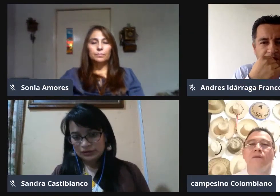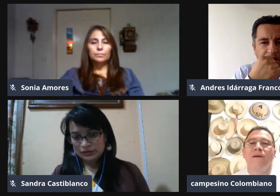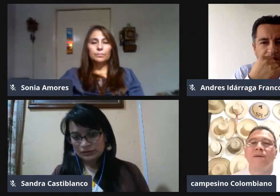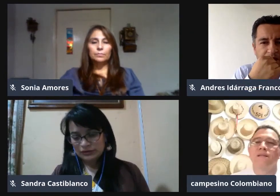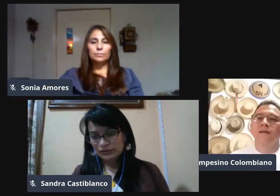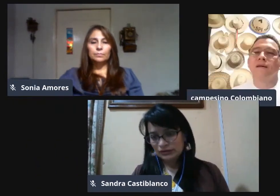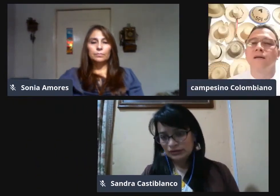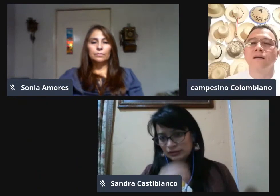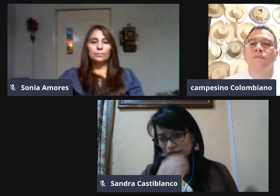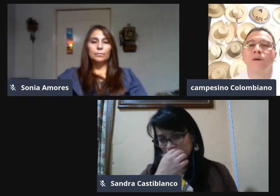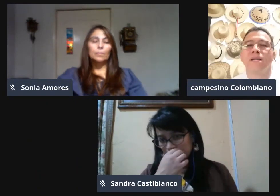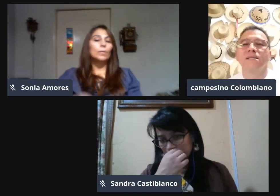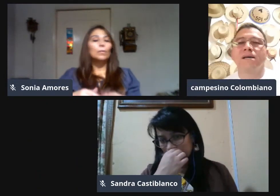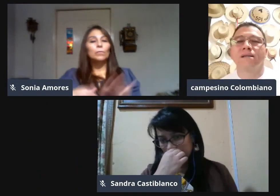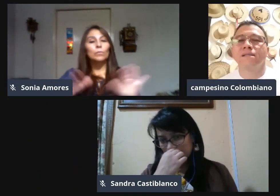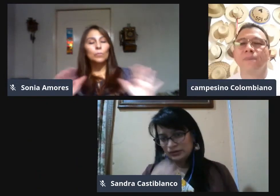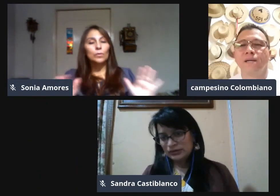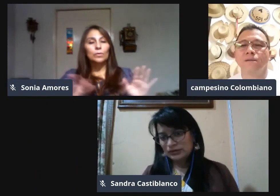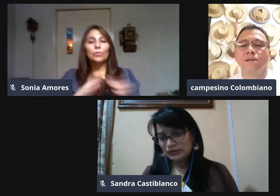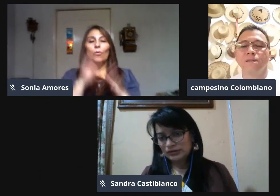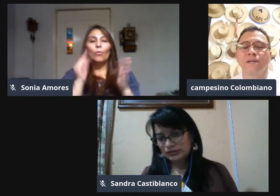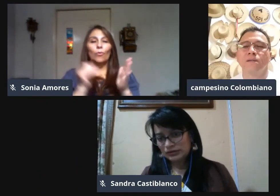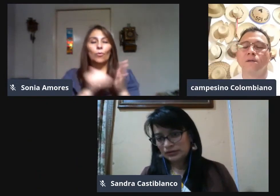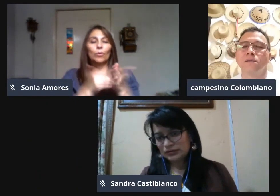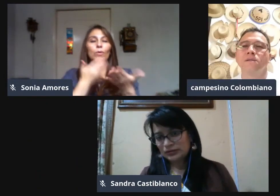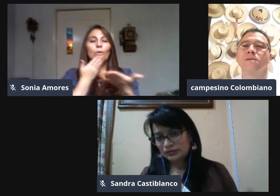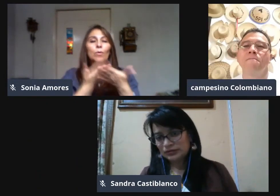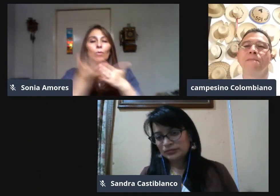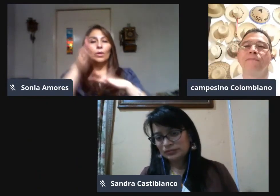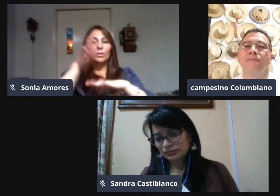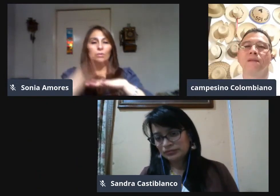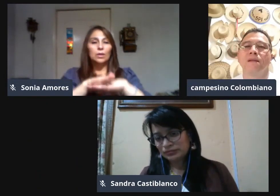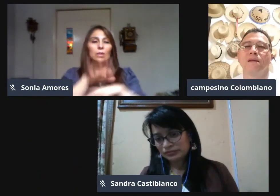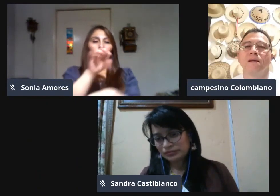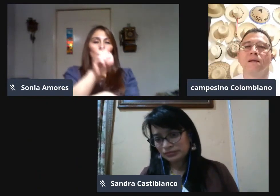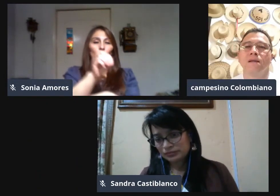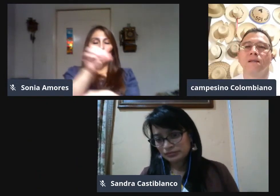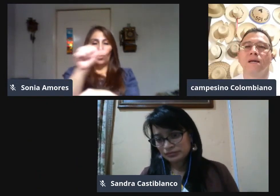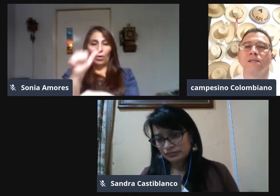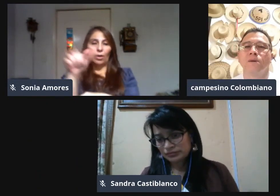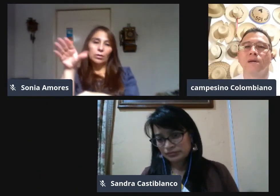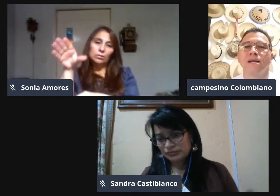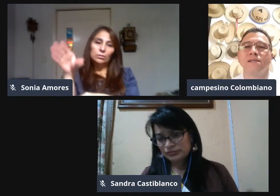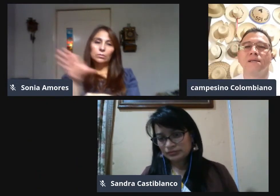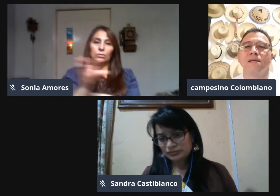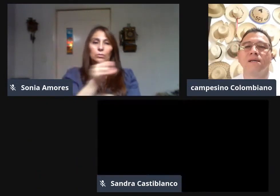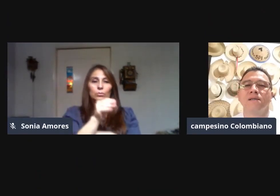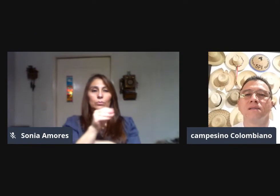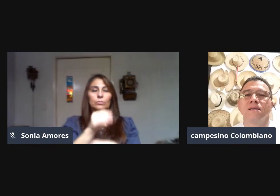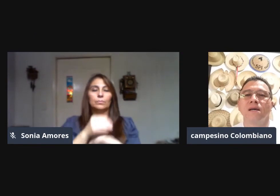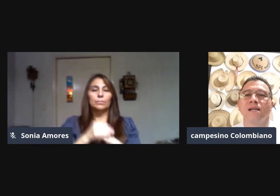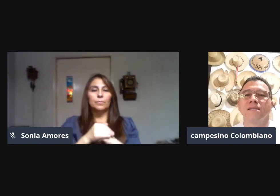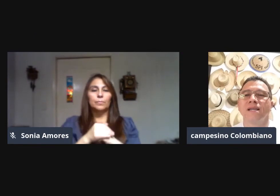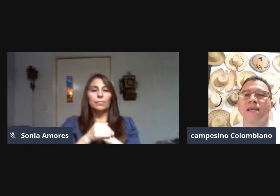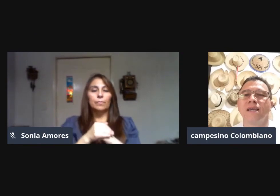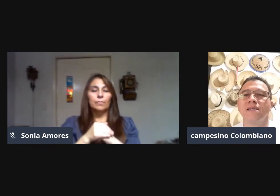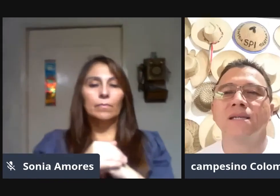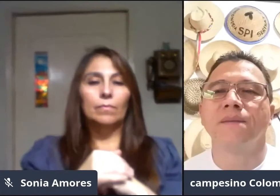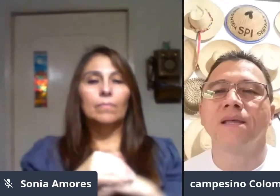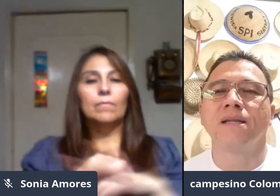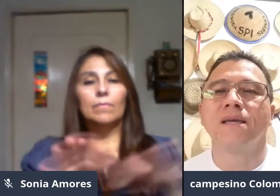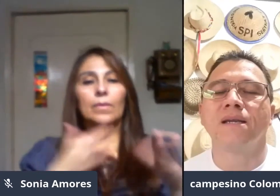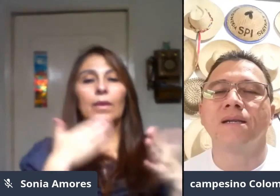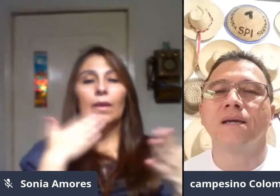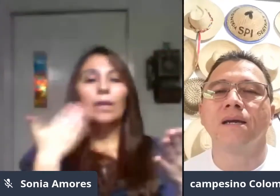Bueno, nuevamente, buenas tardes para todas y para todos. Dando gracias a las energías